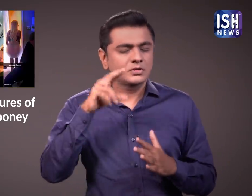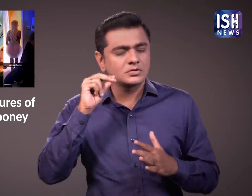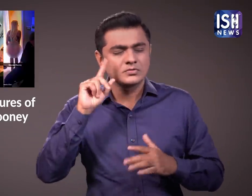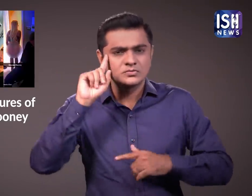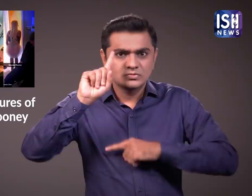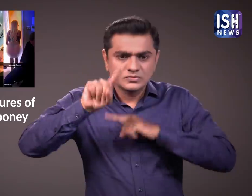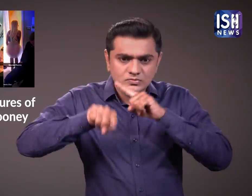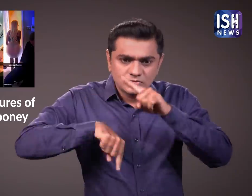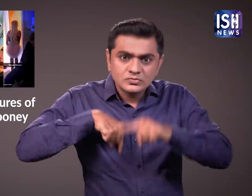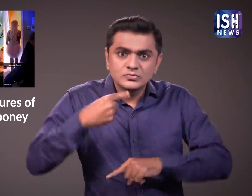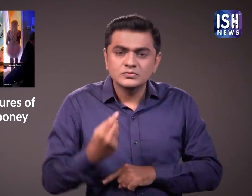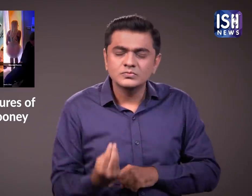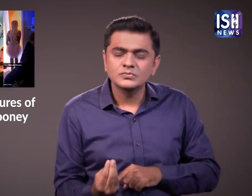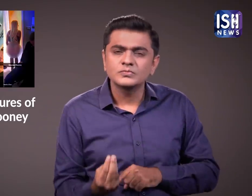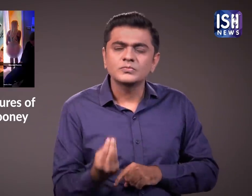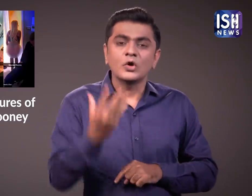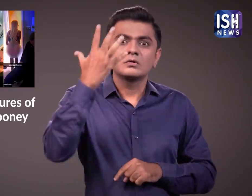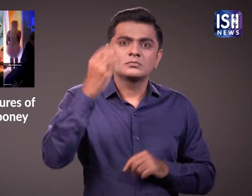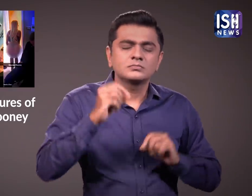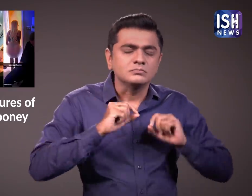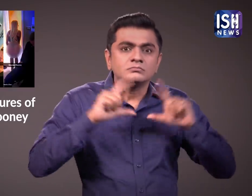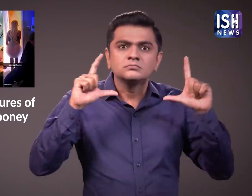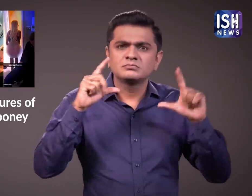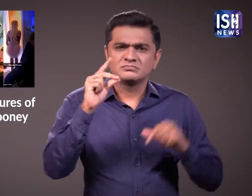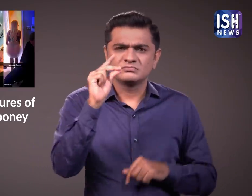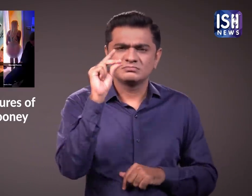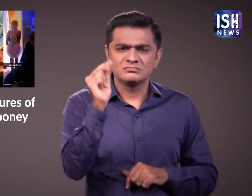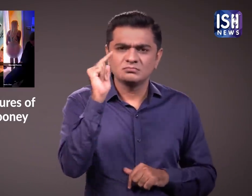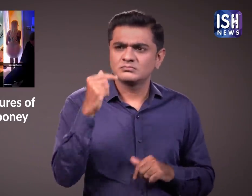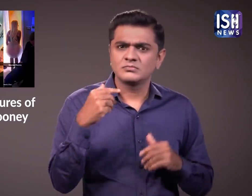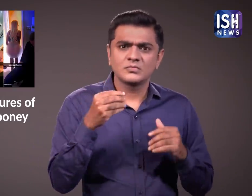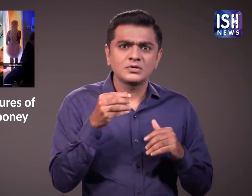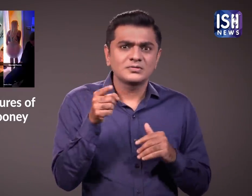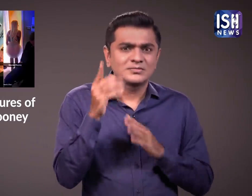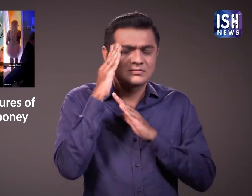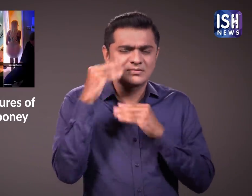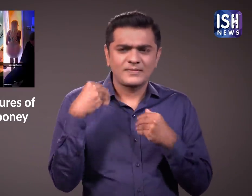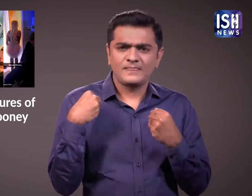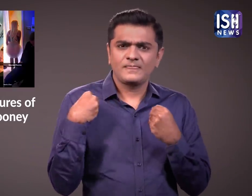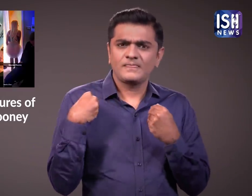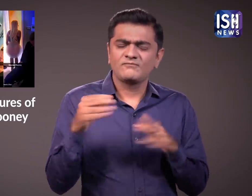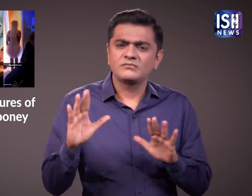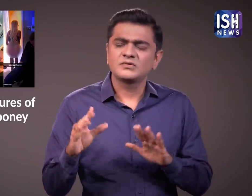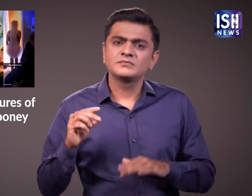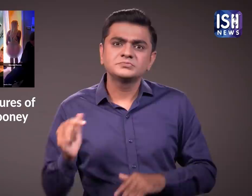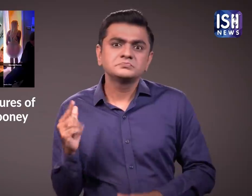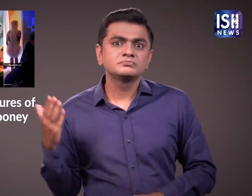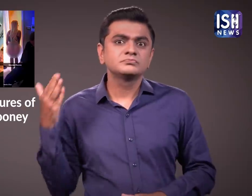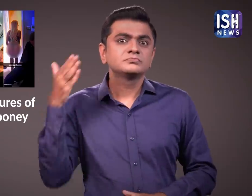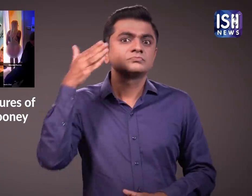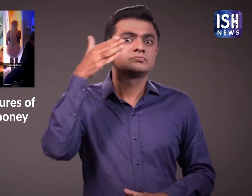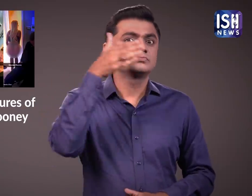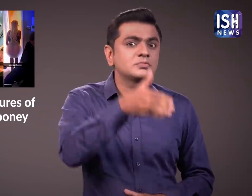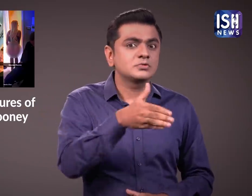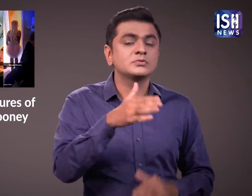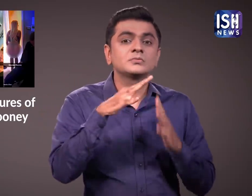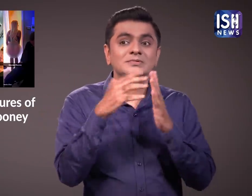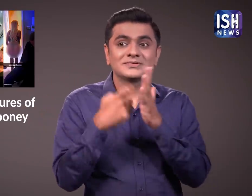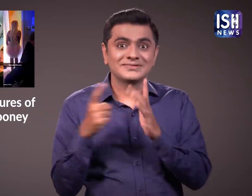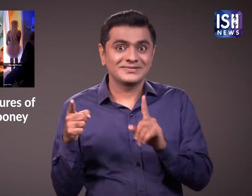अगली सुबह जब रूनी उठा तो वह जल्दी से होटेल से निकल गया और पुलीस